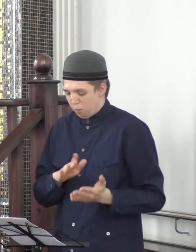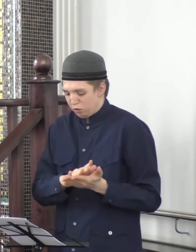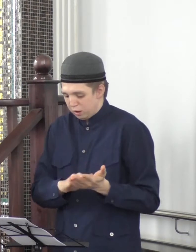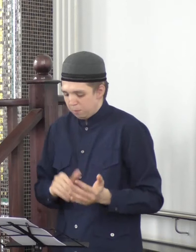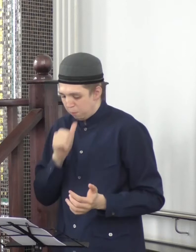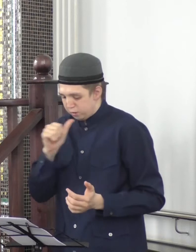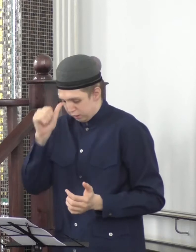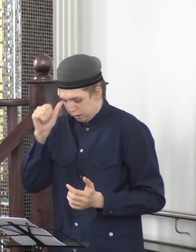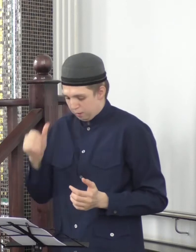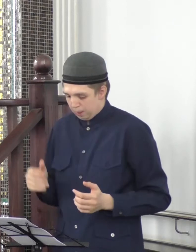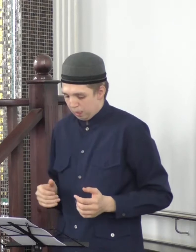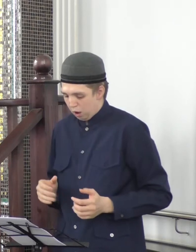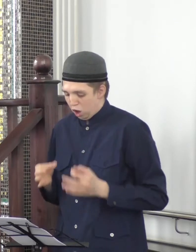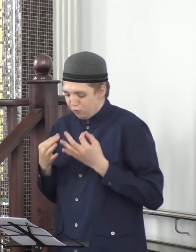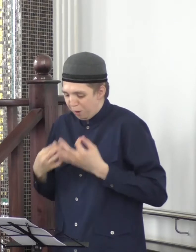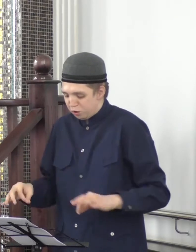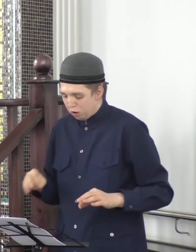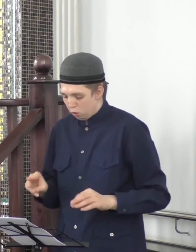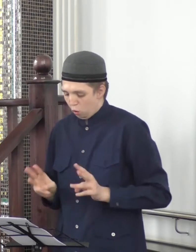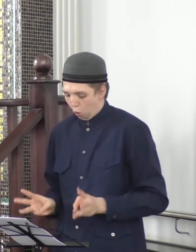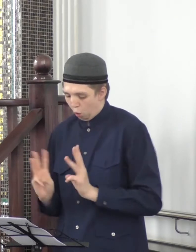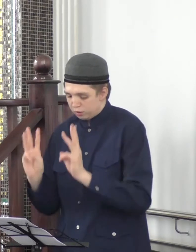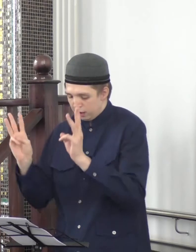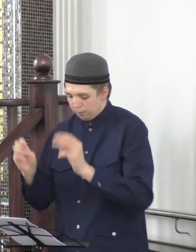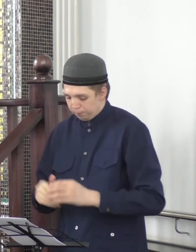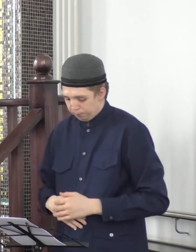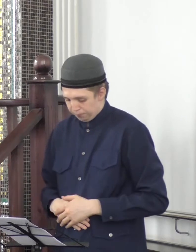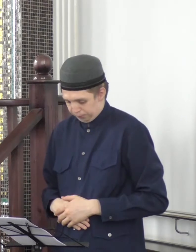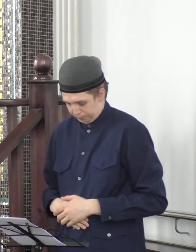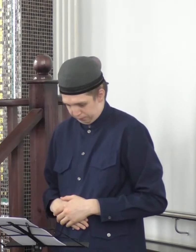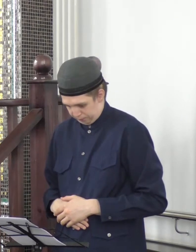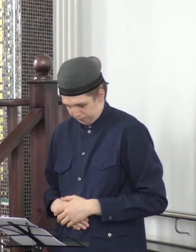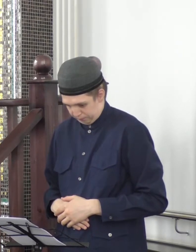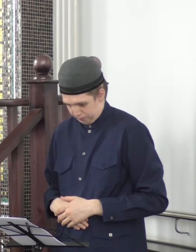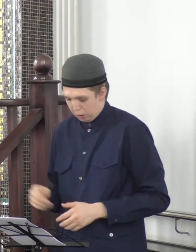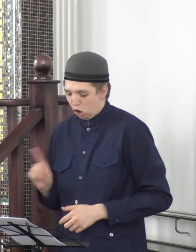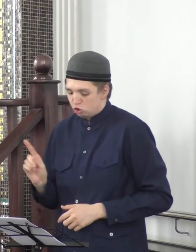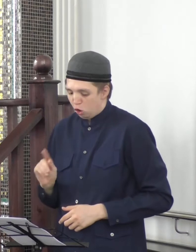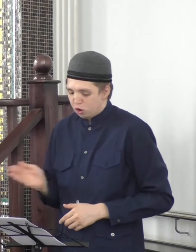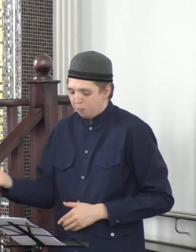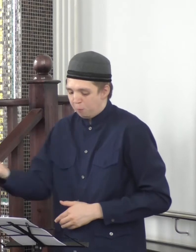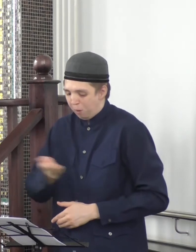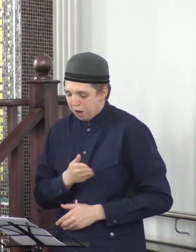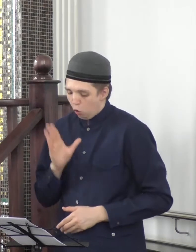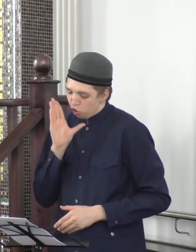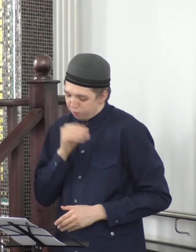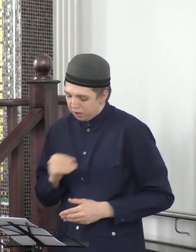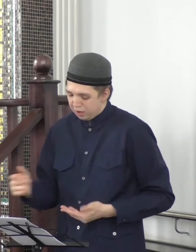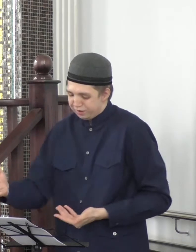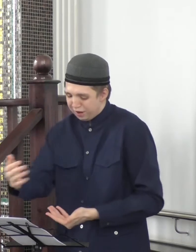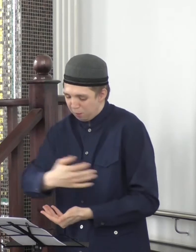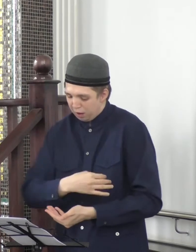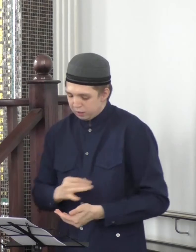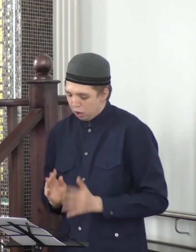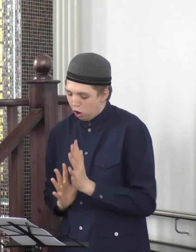көрсәтті. Ифтарлар ұйыштырды, мұқтажларға фитра садақаларынан үлеш шығарды. Ғайет ұзды